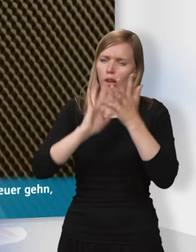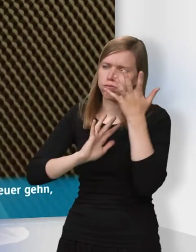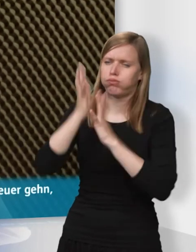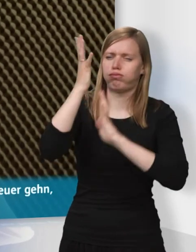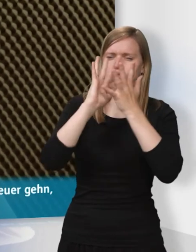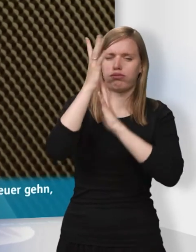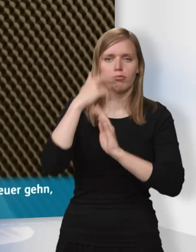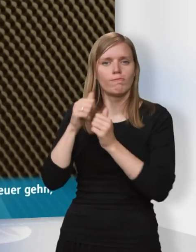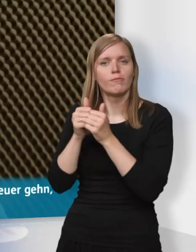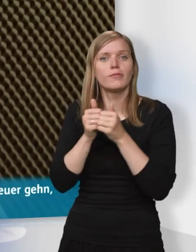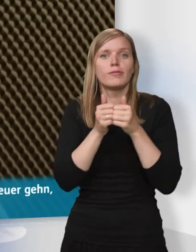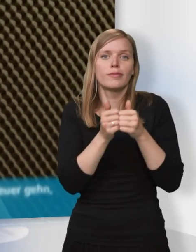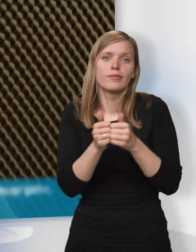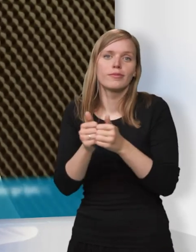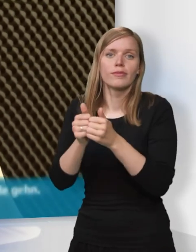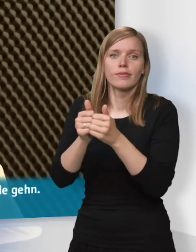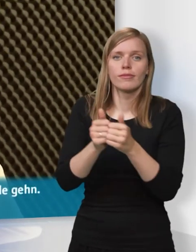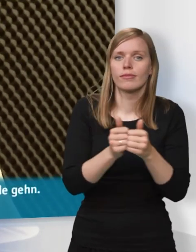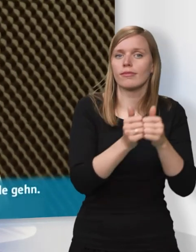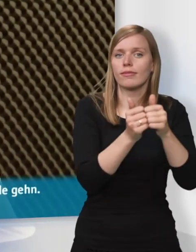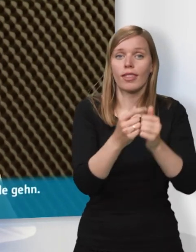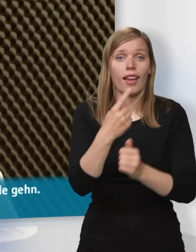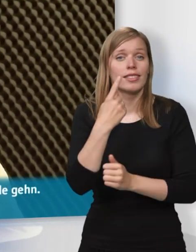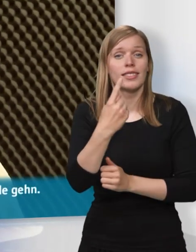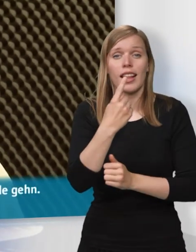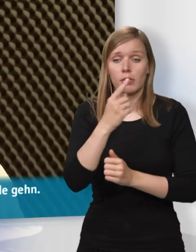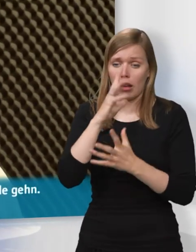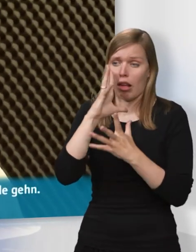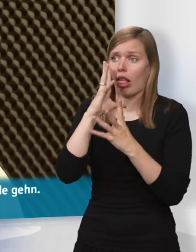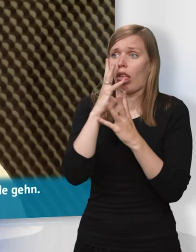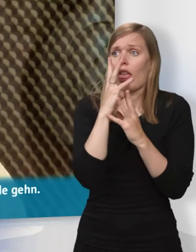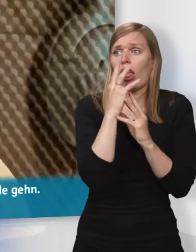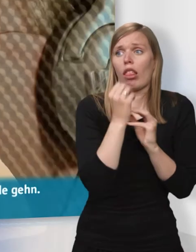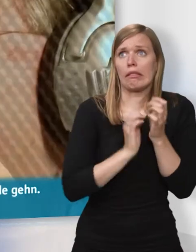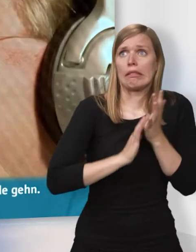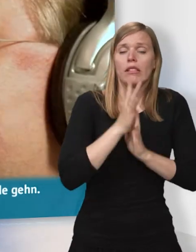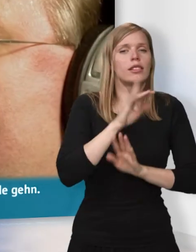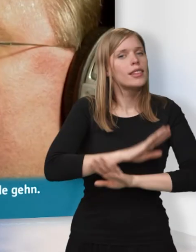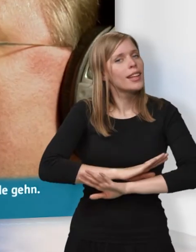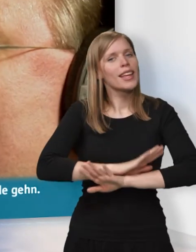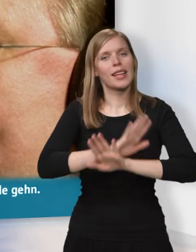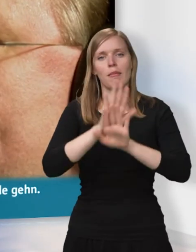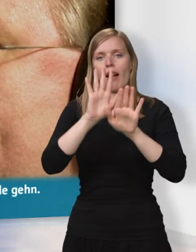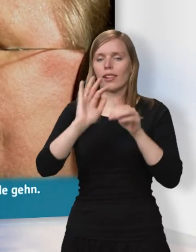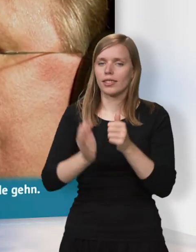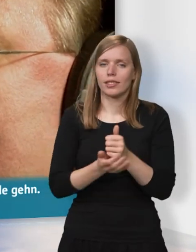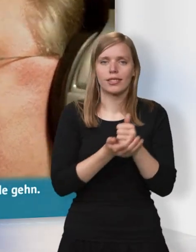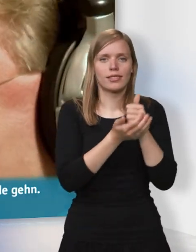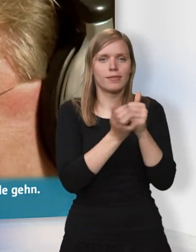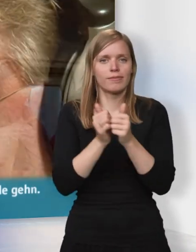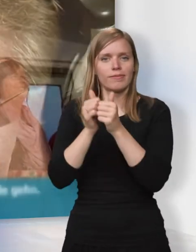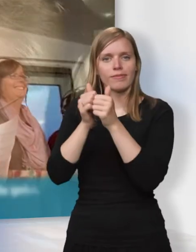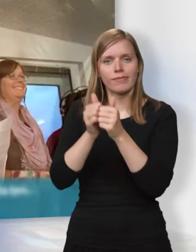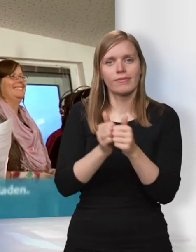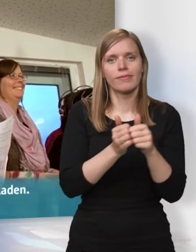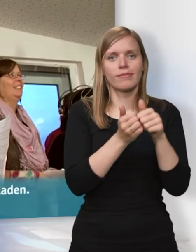verzehrendes Feuer gehen und du wirst darin niemals zugrunde